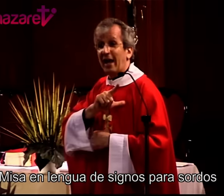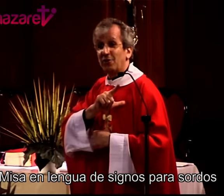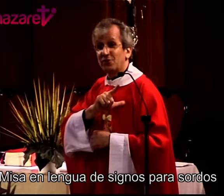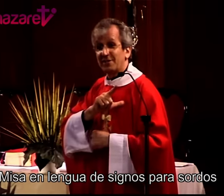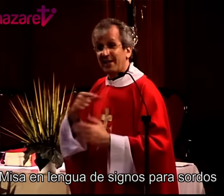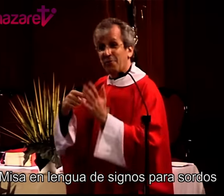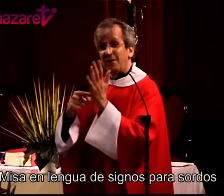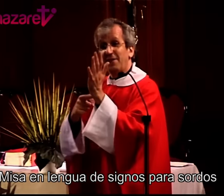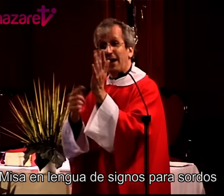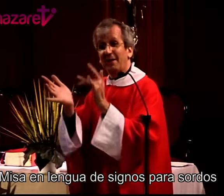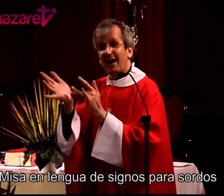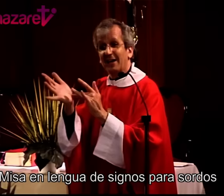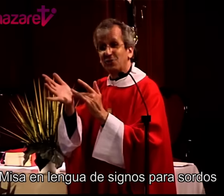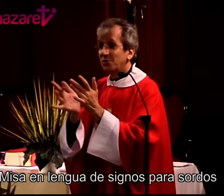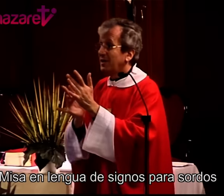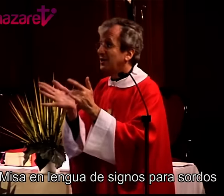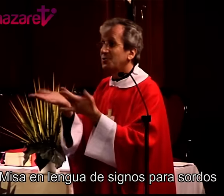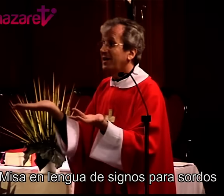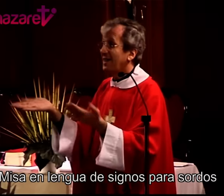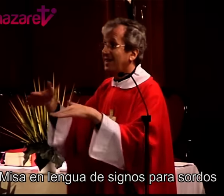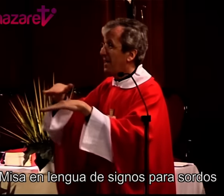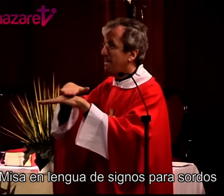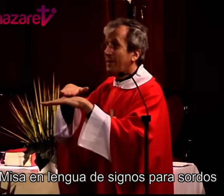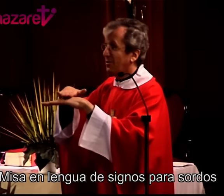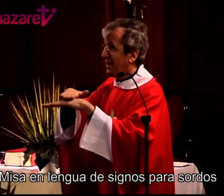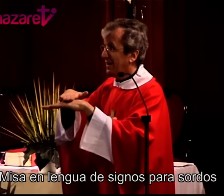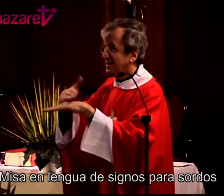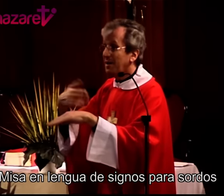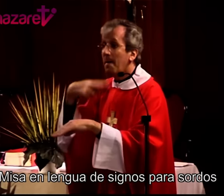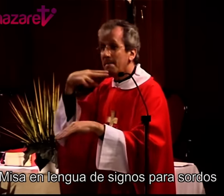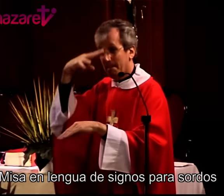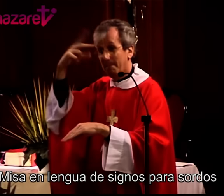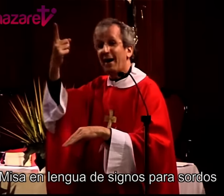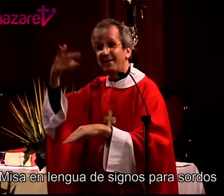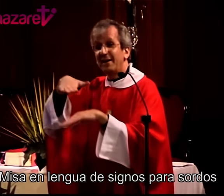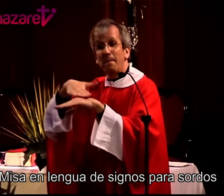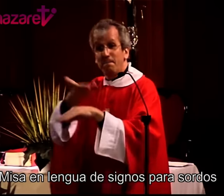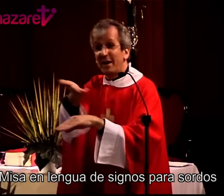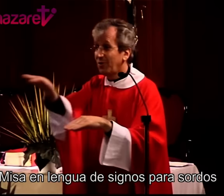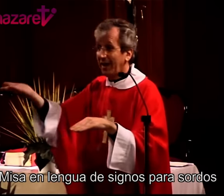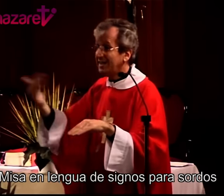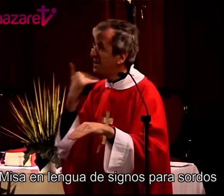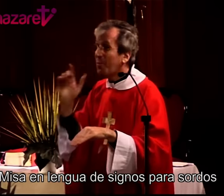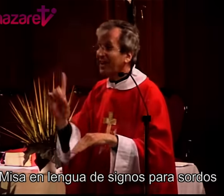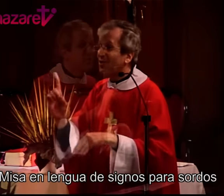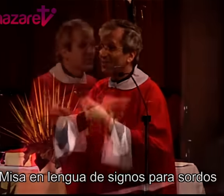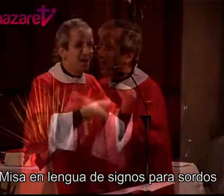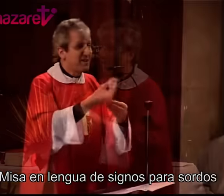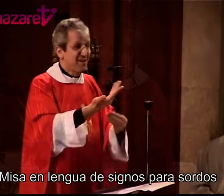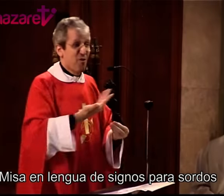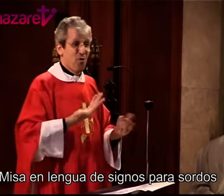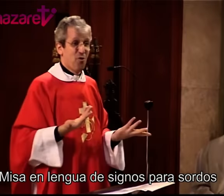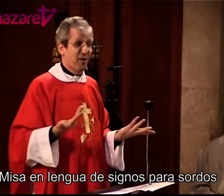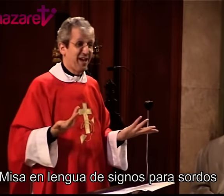Los soldados que crucificaban a Jesús, ¿Jesús qué hace? Perdonarles. Padre, perdónales porque no